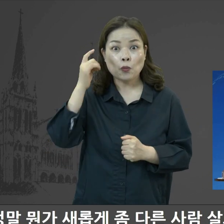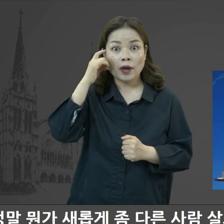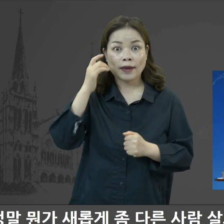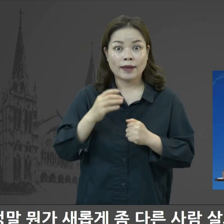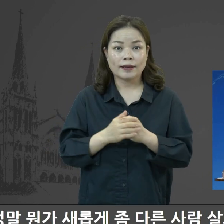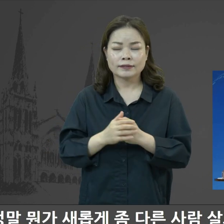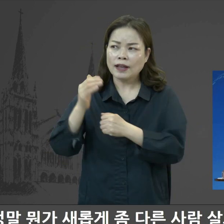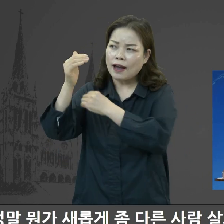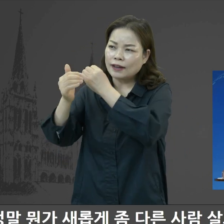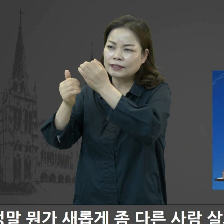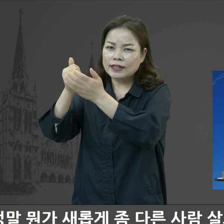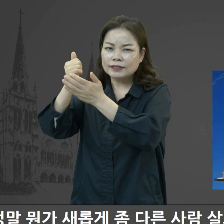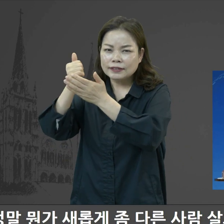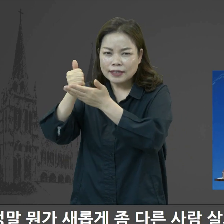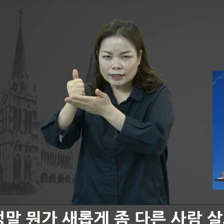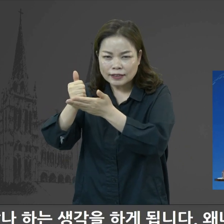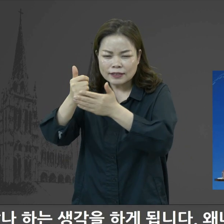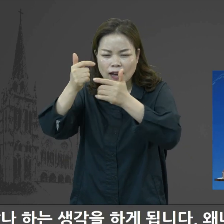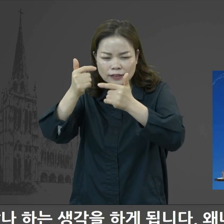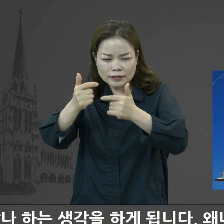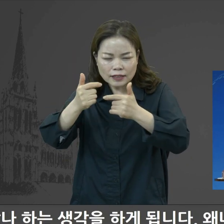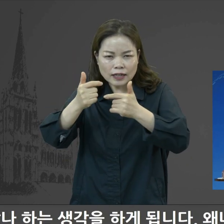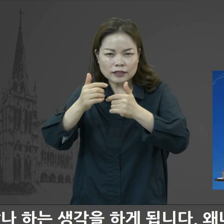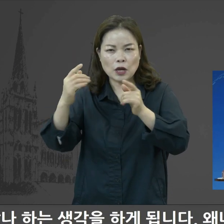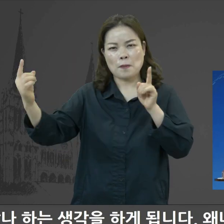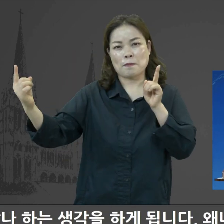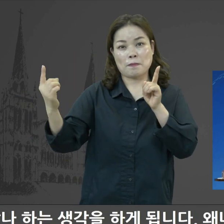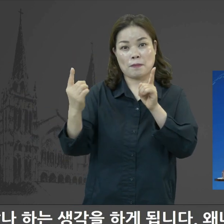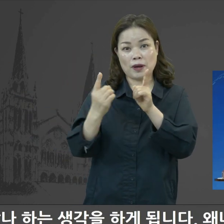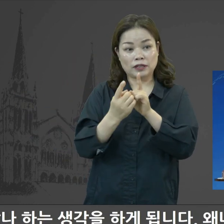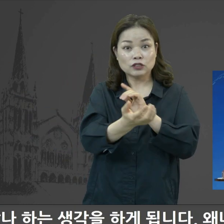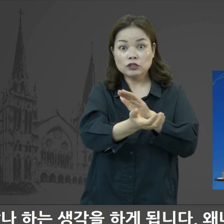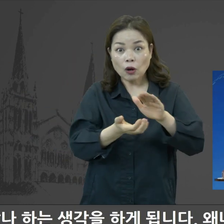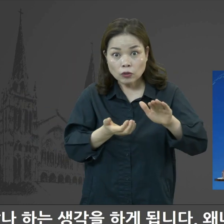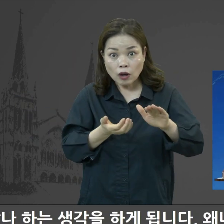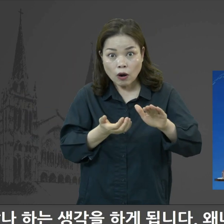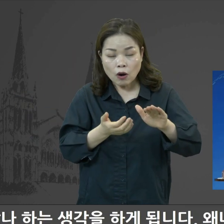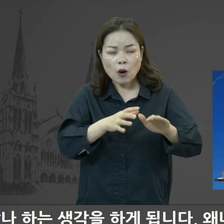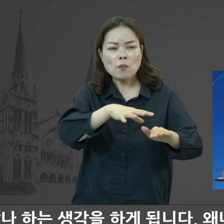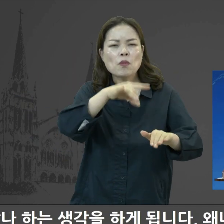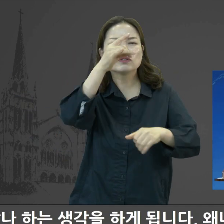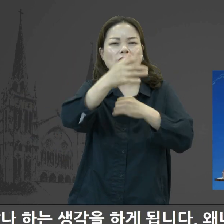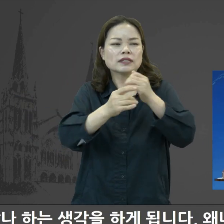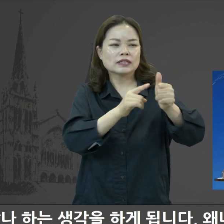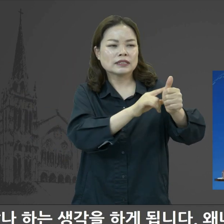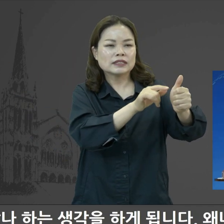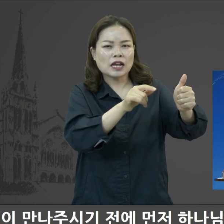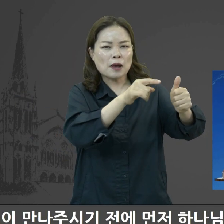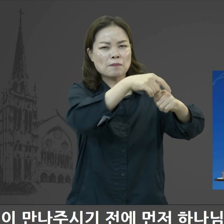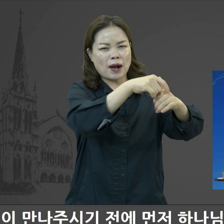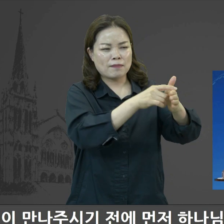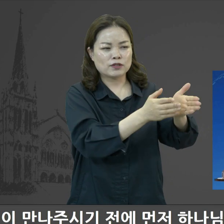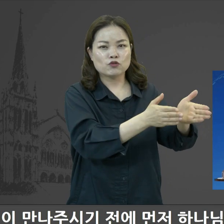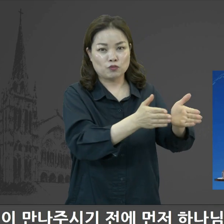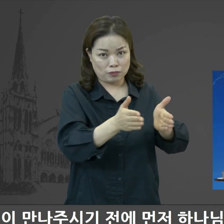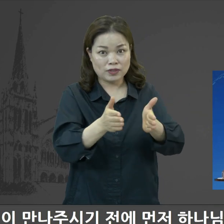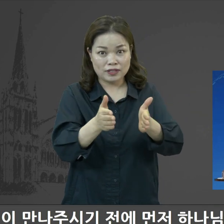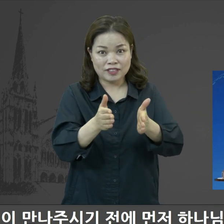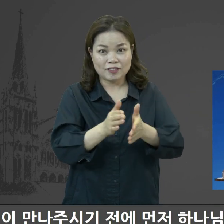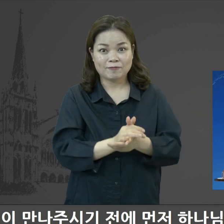왜냐하면 하나님께서는 항상 하나님이 만나 주실 전에 먼저 하나님께서 그 사람의 마음을